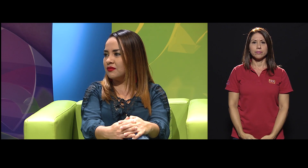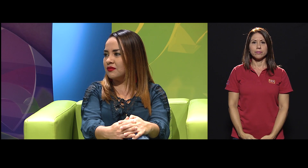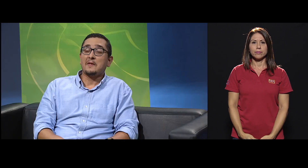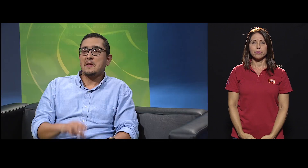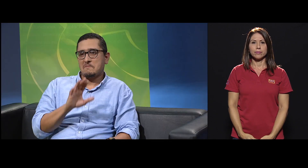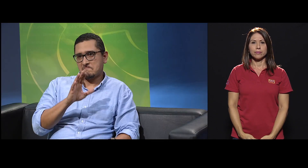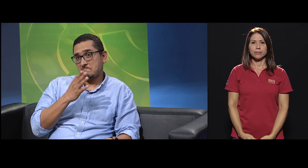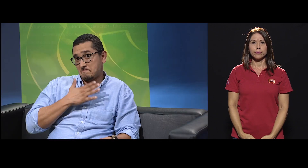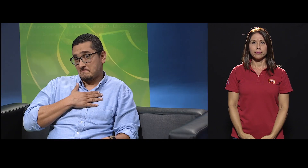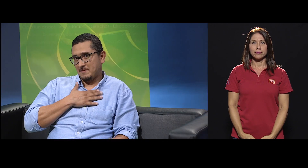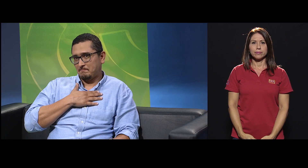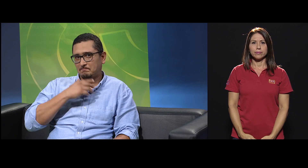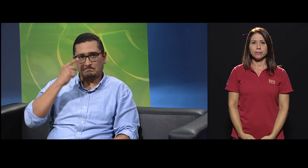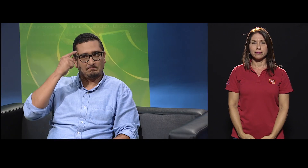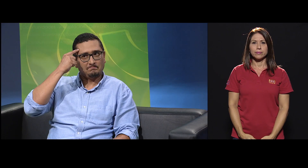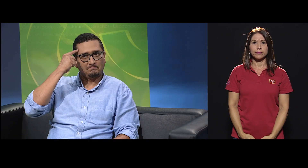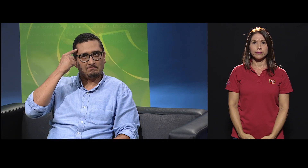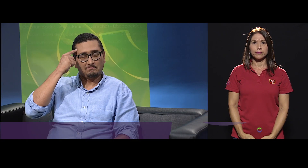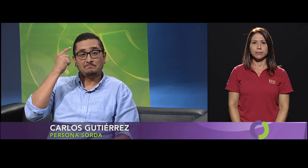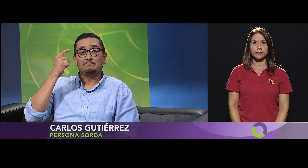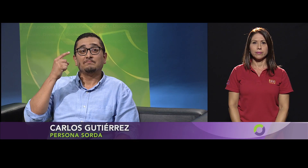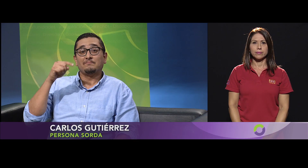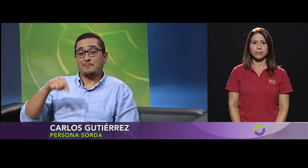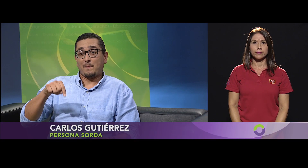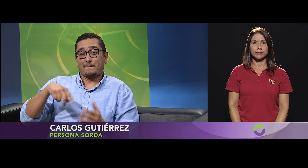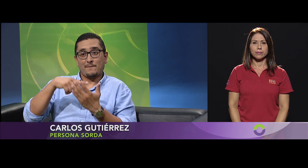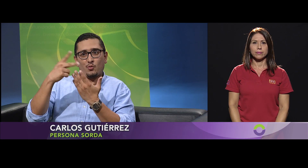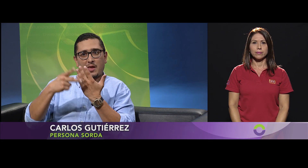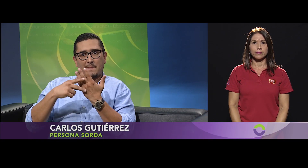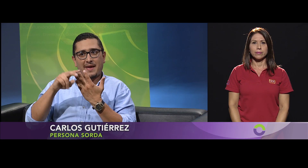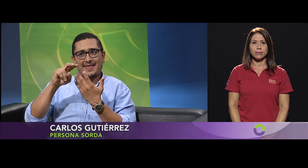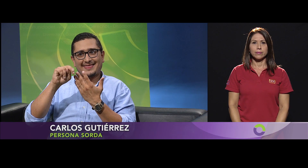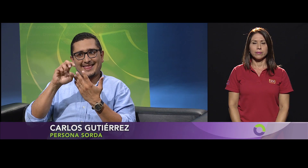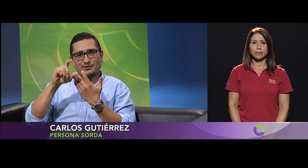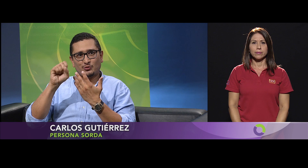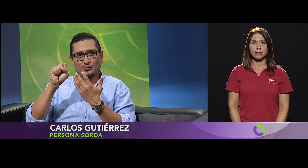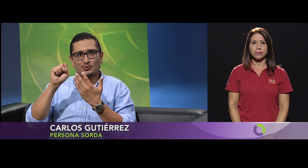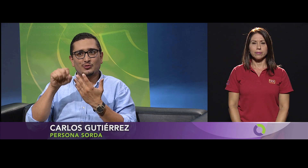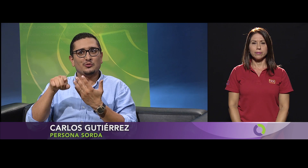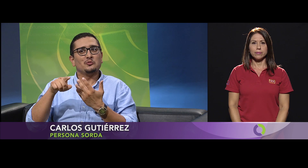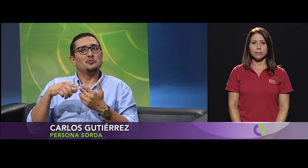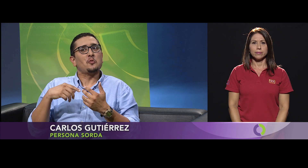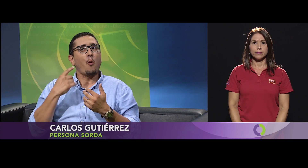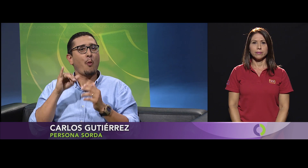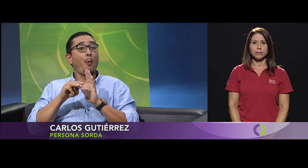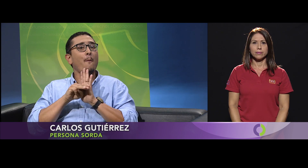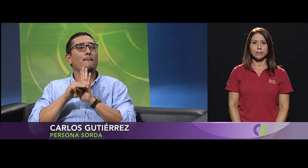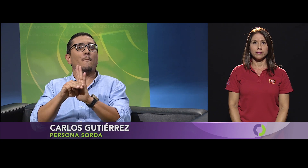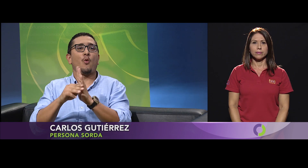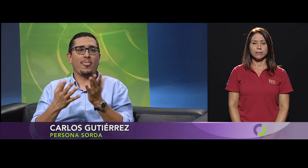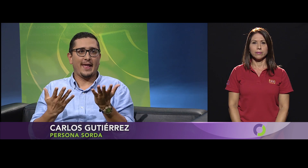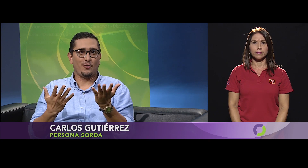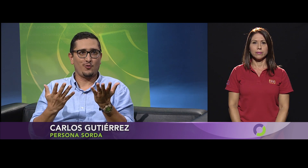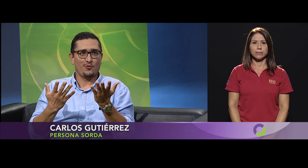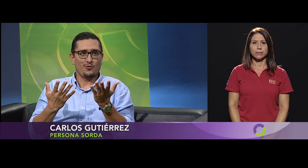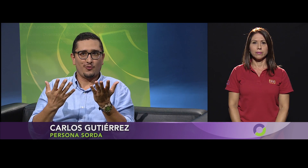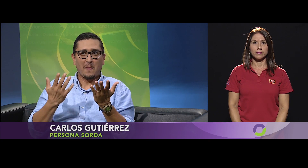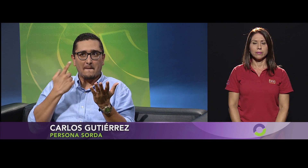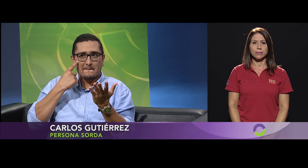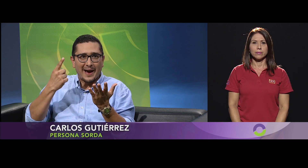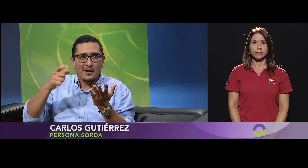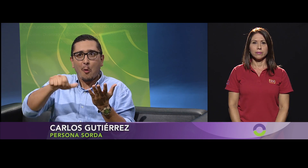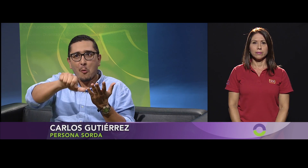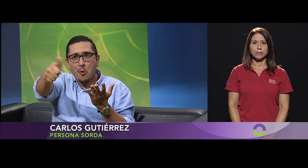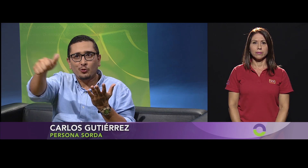Bueno, de acuerdo a mi opinión, yo considero que este programa Nexos es